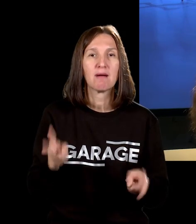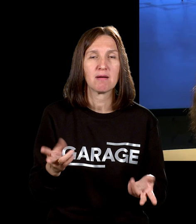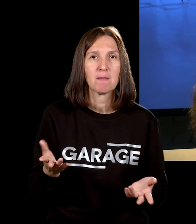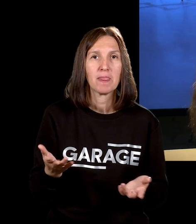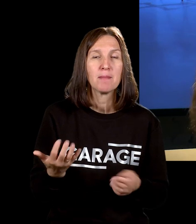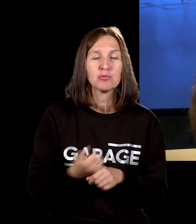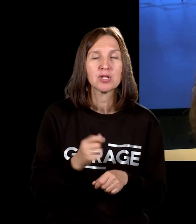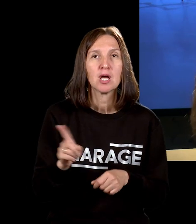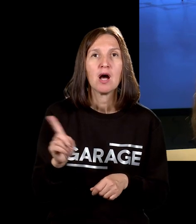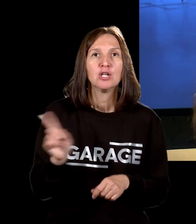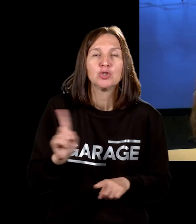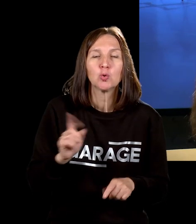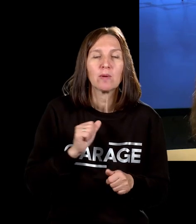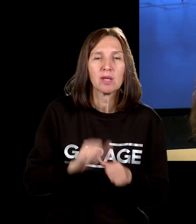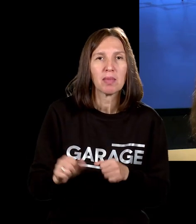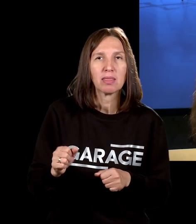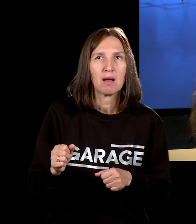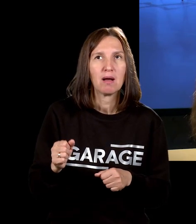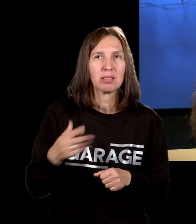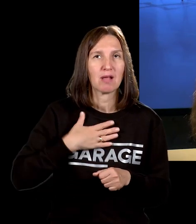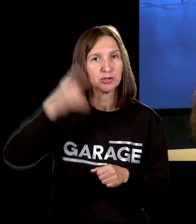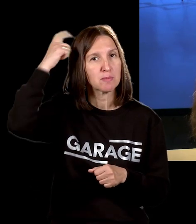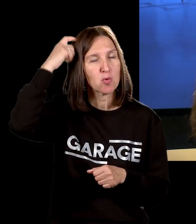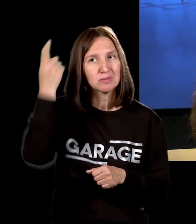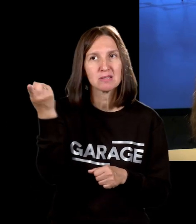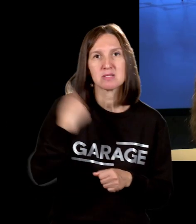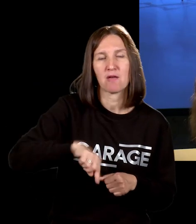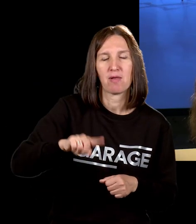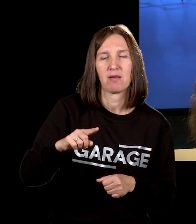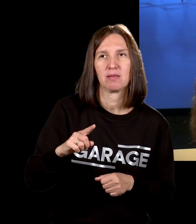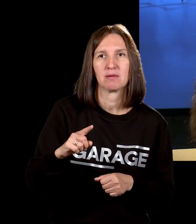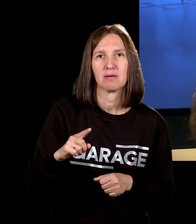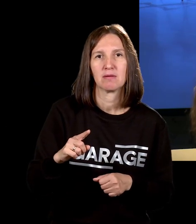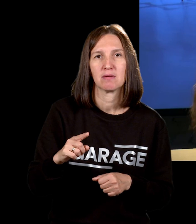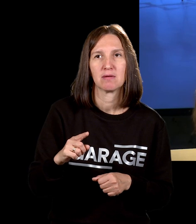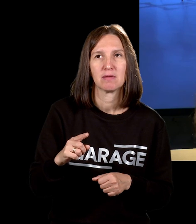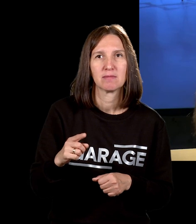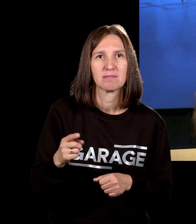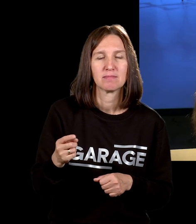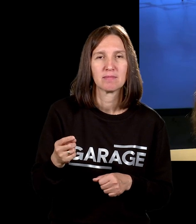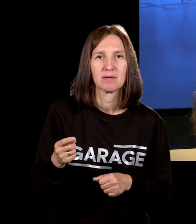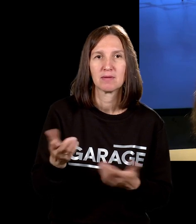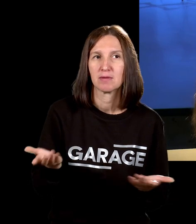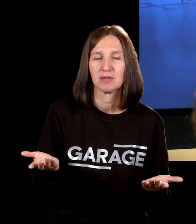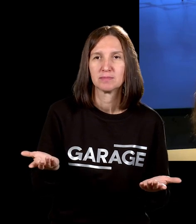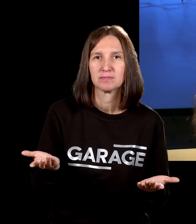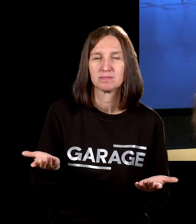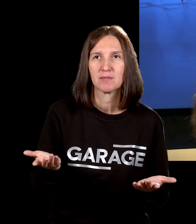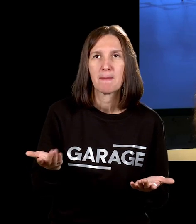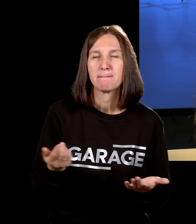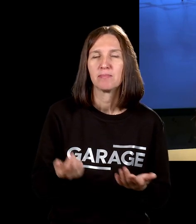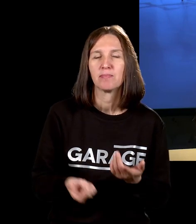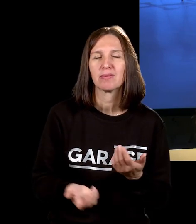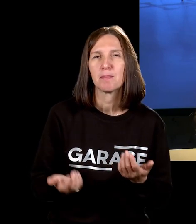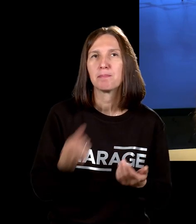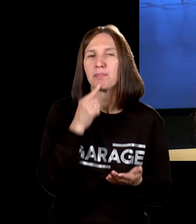заставляет нас прийти в том или ином возбуждении, да, там не обязательно эротическое,